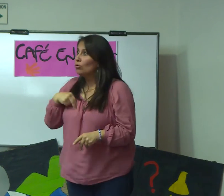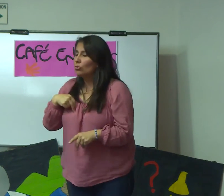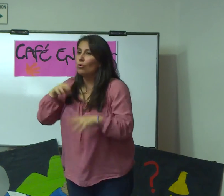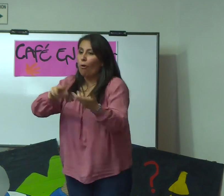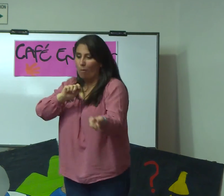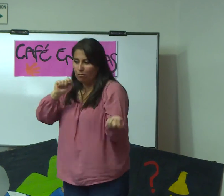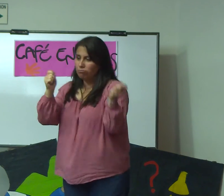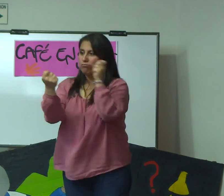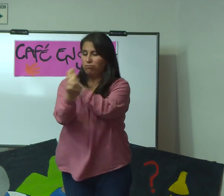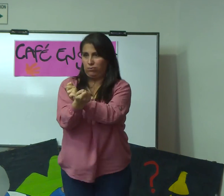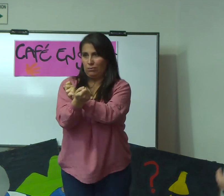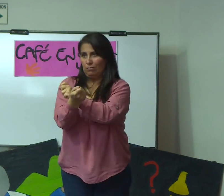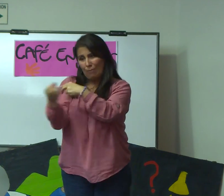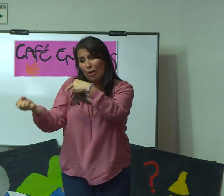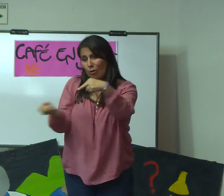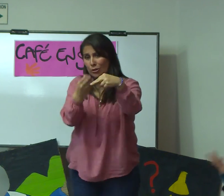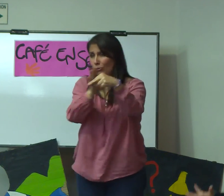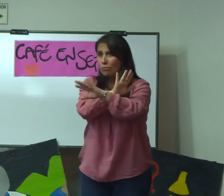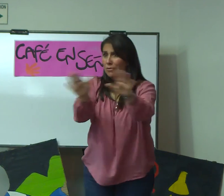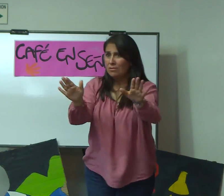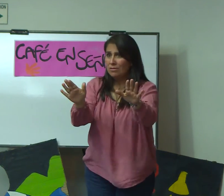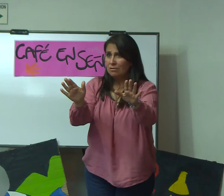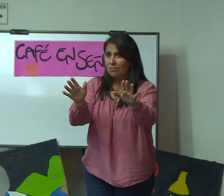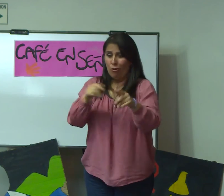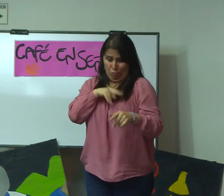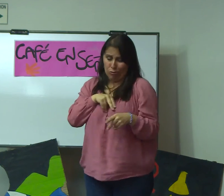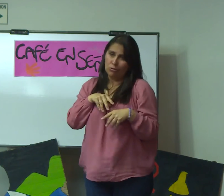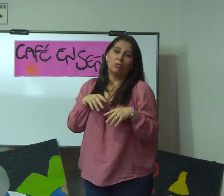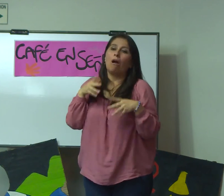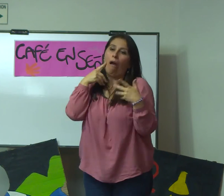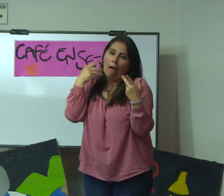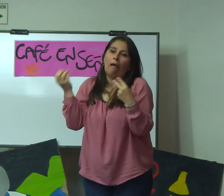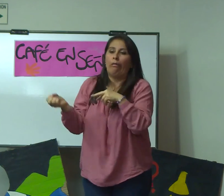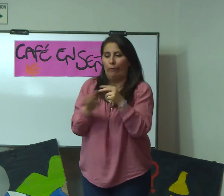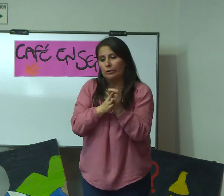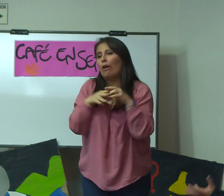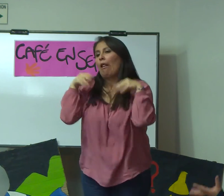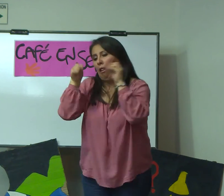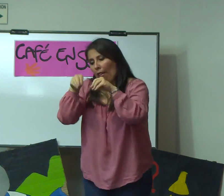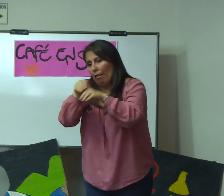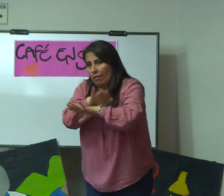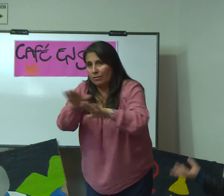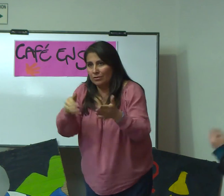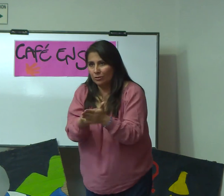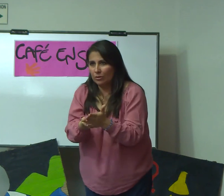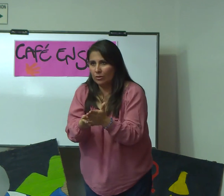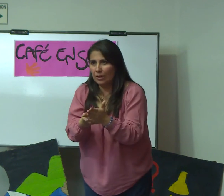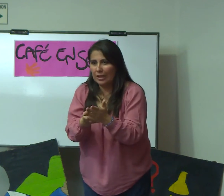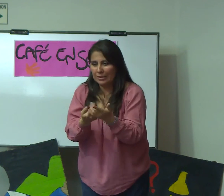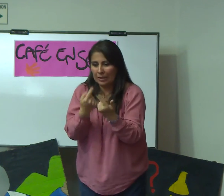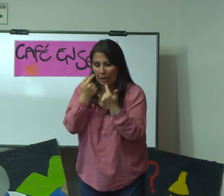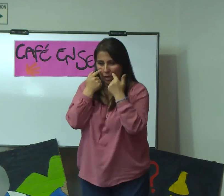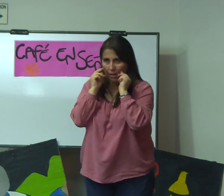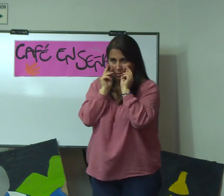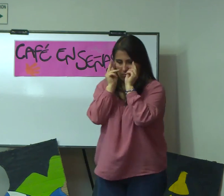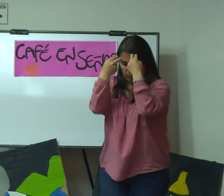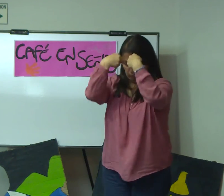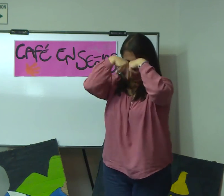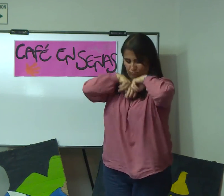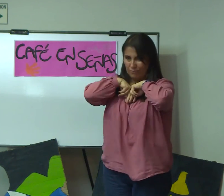educación, porque es que la educación la hacemos nosotros? Entonces, mirémonos a nosotros mismos, porque es que